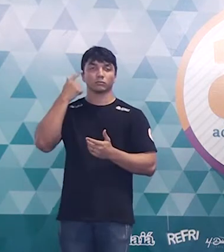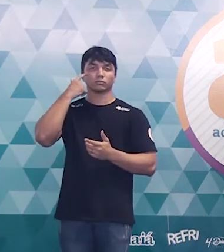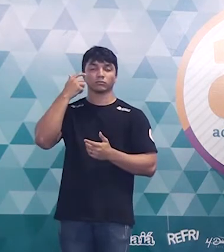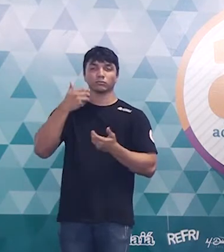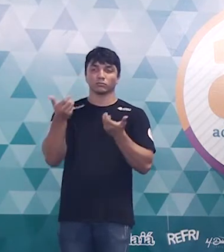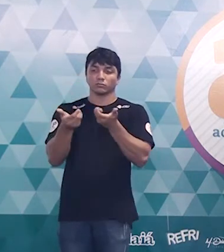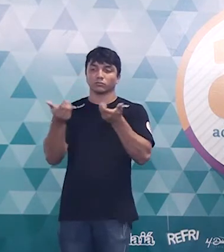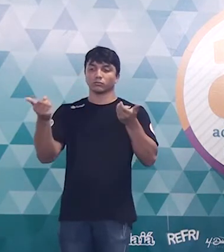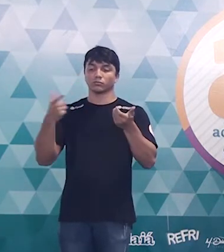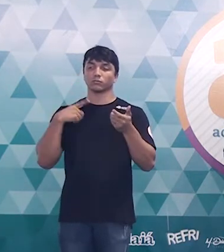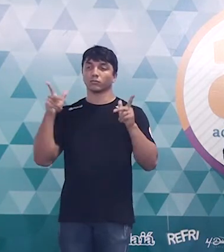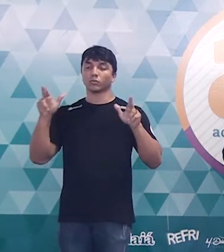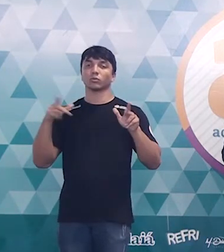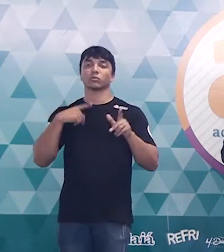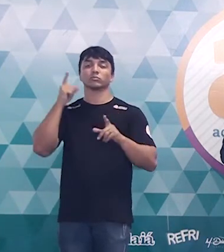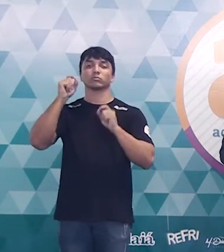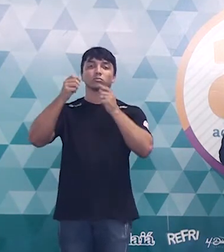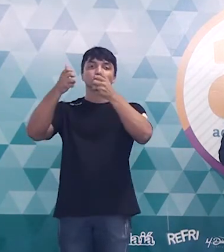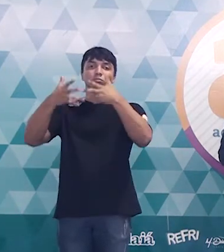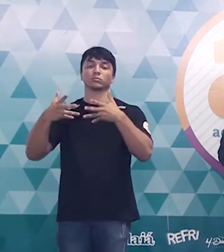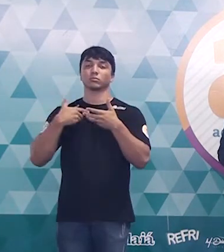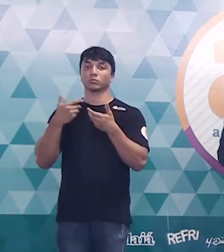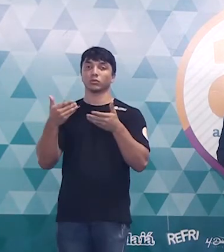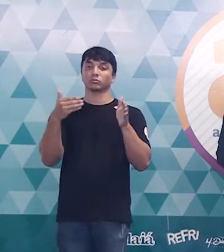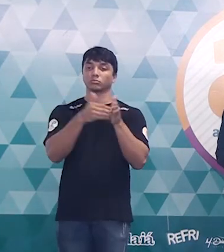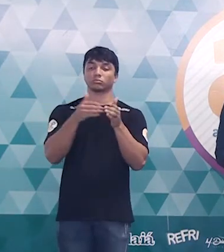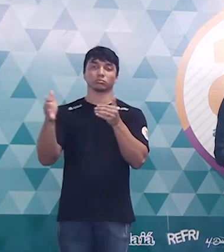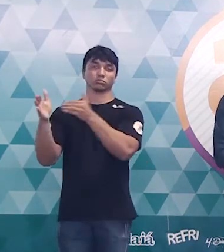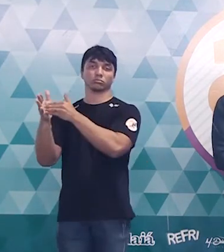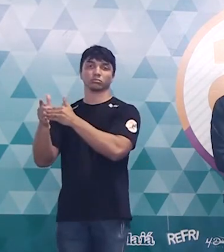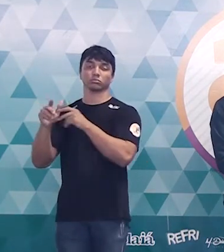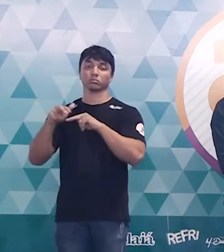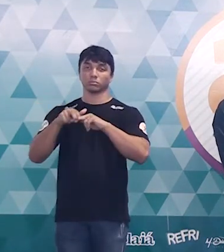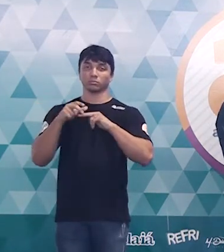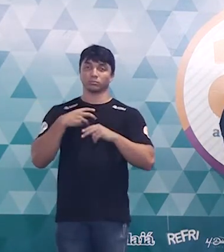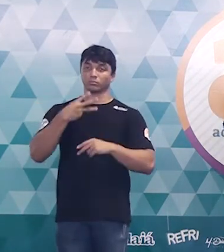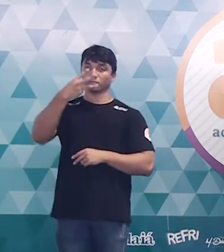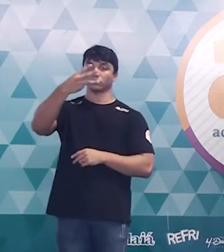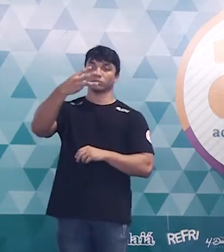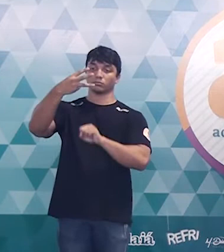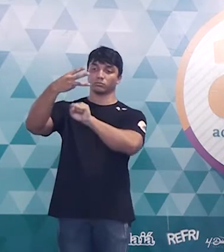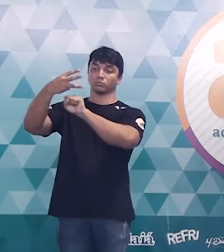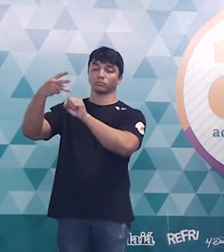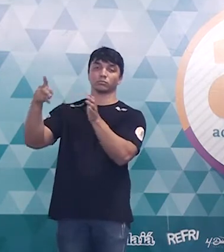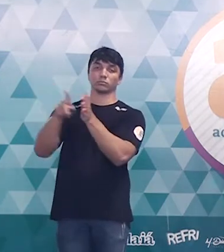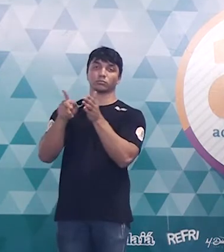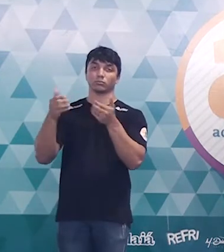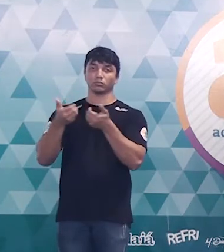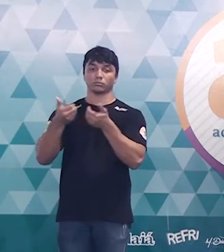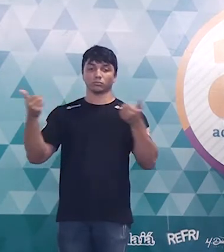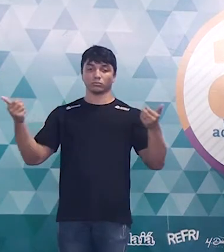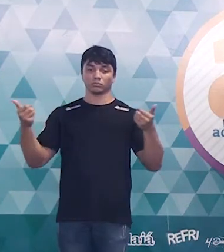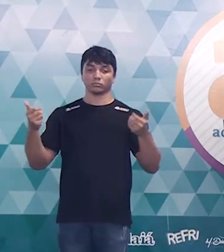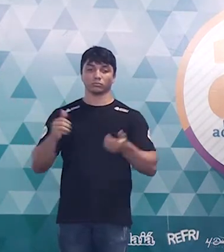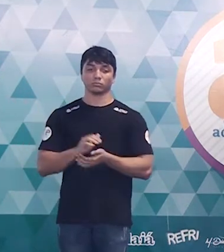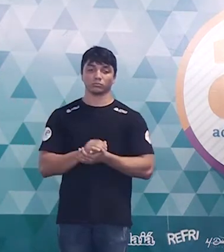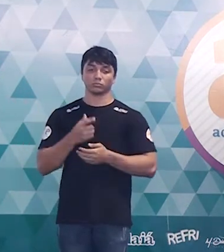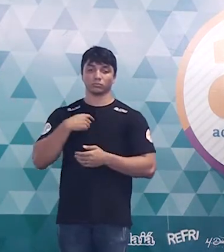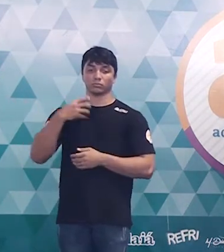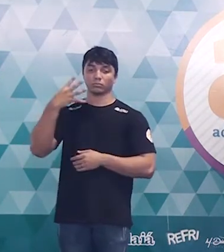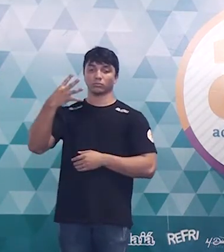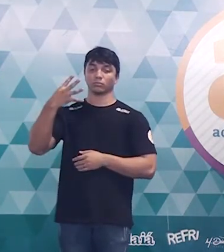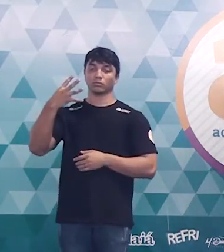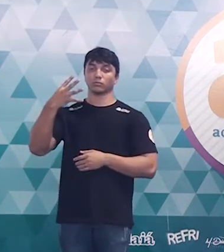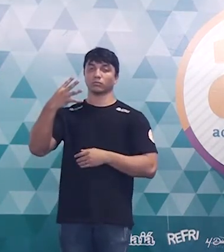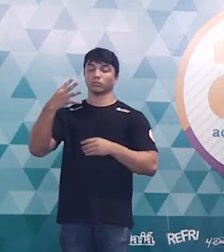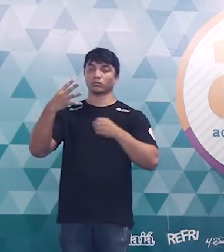nas beiradas é o mesmo que falar nas extremidades. Então 3 e 8 estão nas extremidades. O 4 e